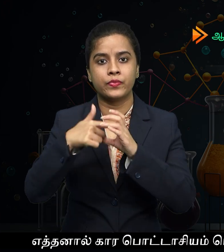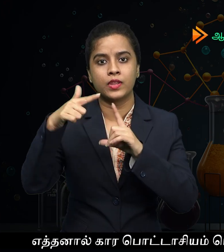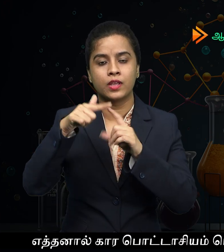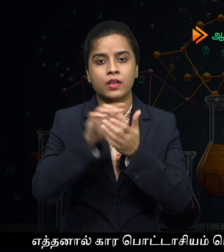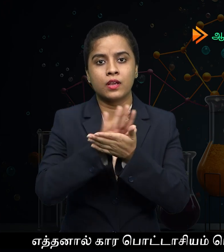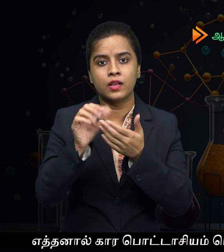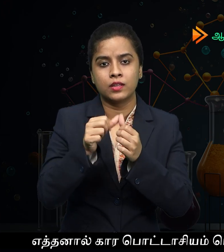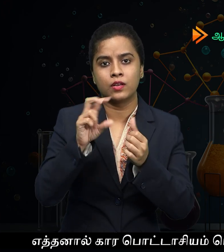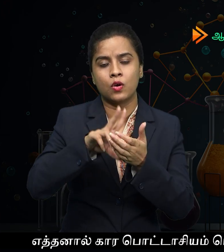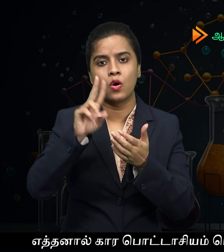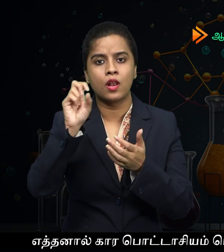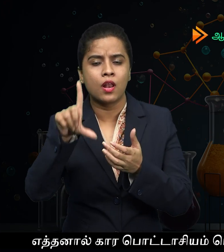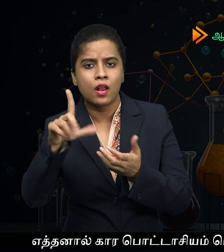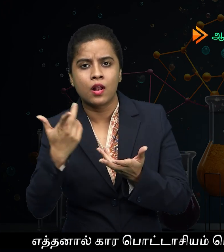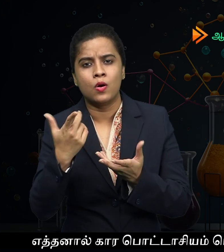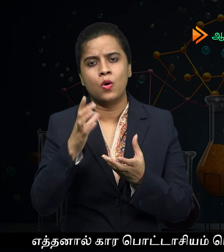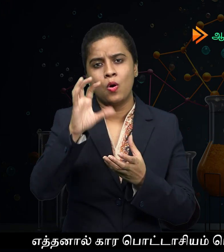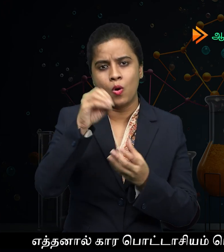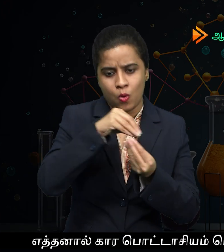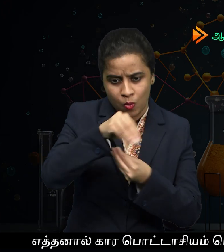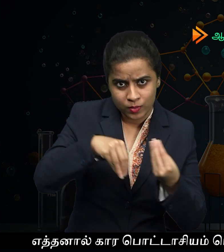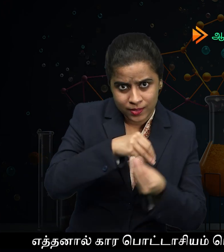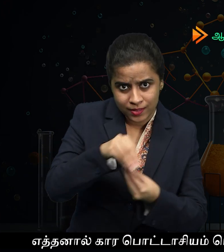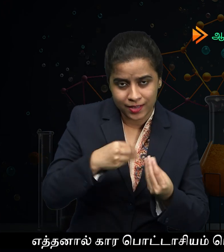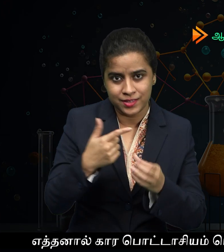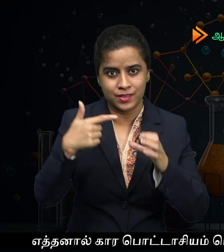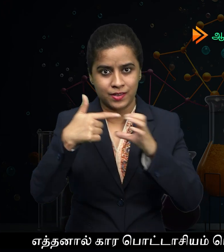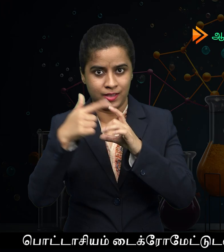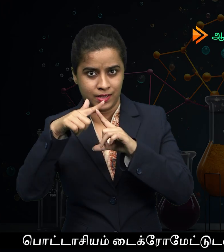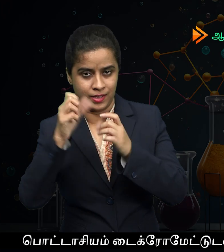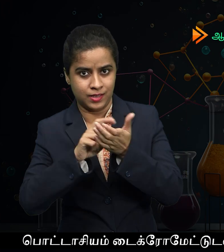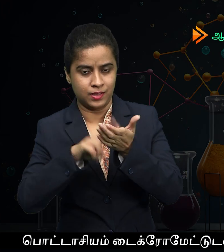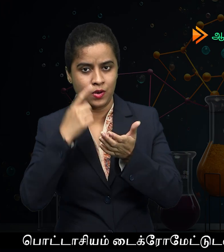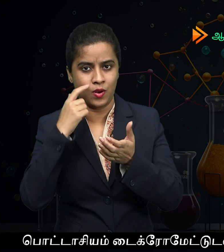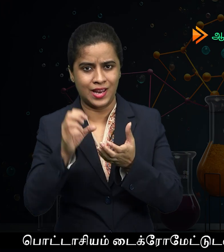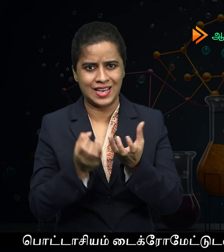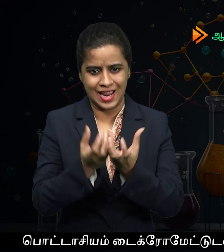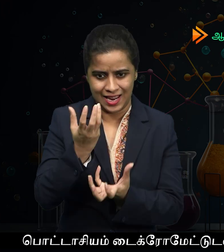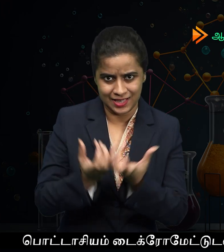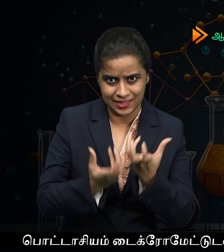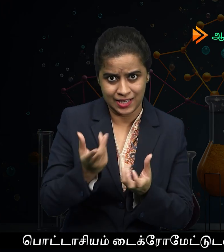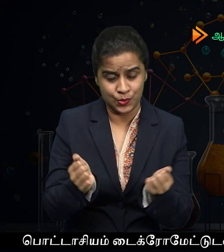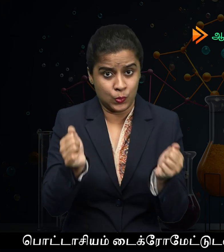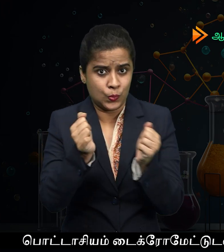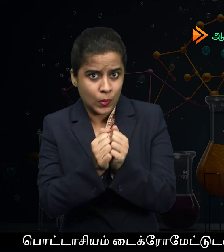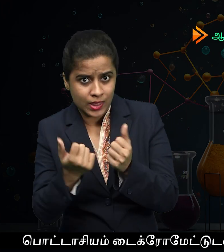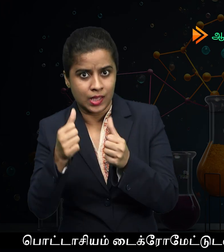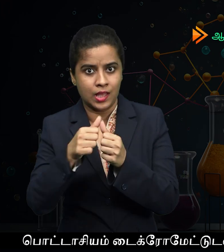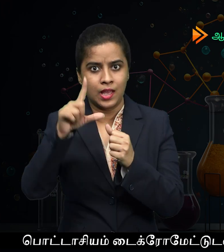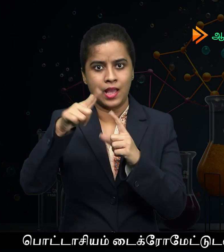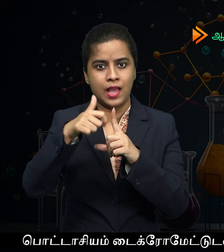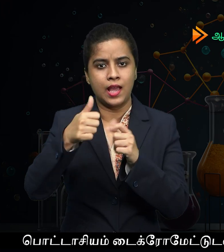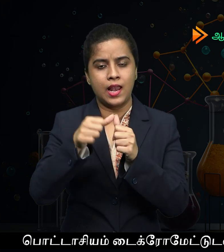எத்தனால் கார பொட்டாசியம் பெர்மாங்கனேட் அல்லது அமிலமாக்கப்பட்ட பொட்டாசியம் டைக்ரோமேட்டுடன்